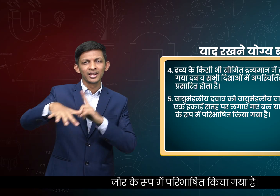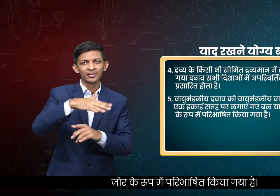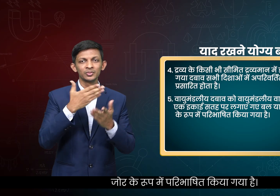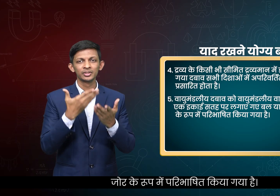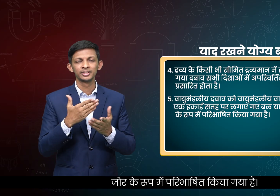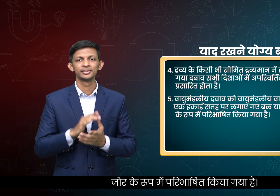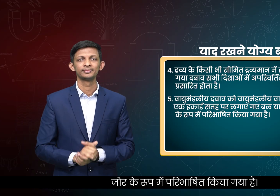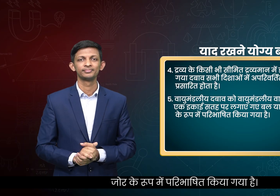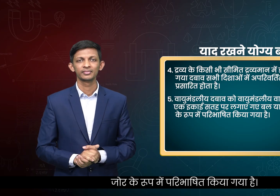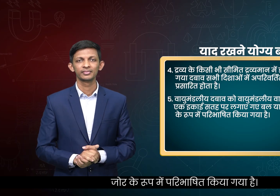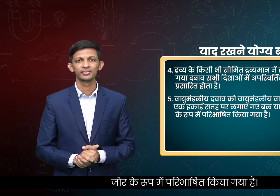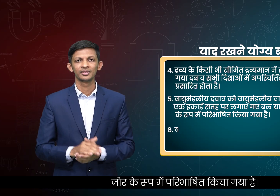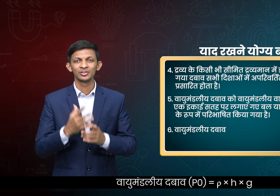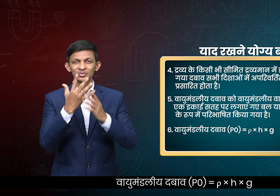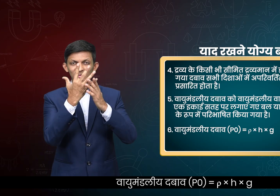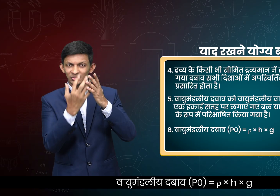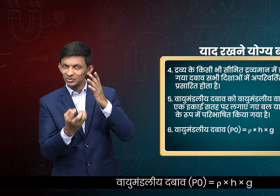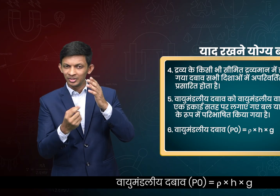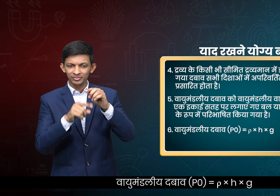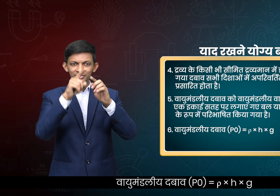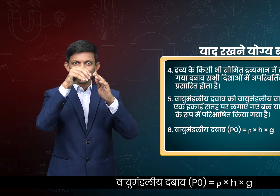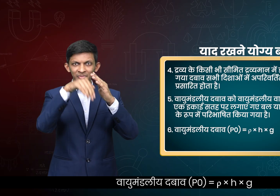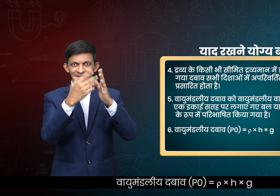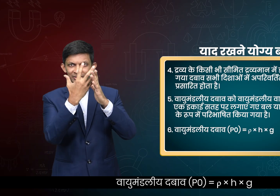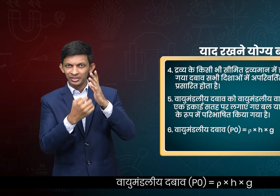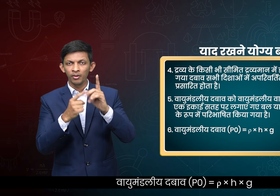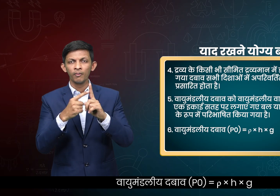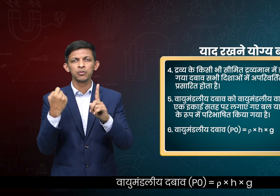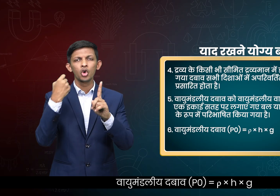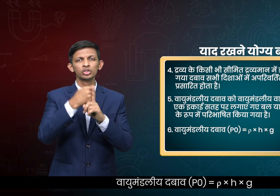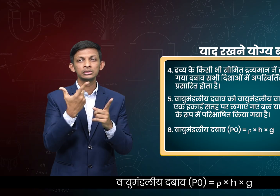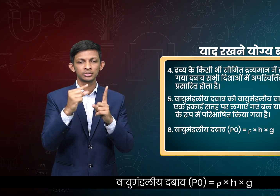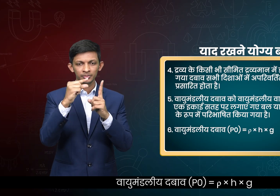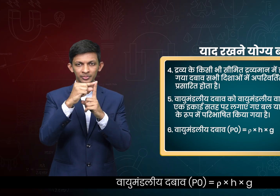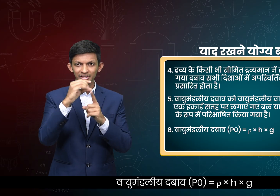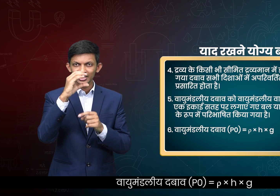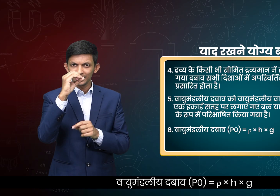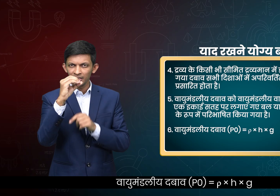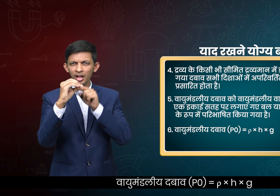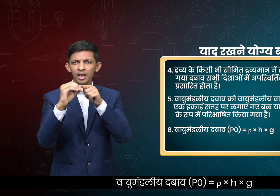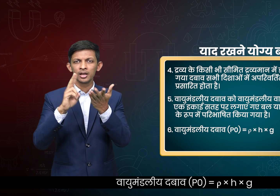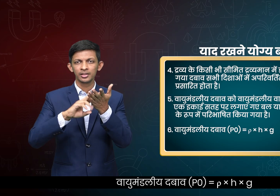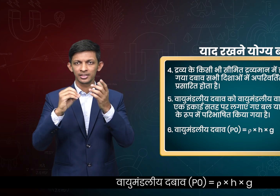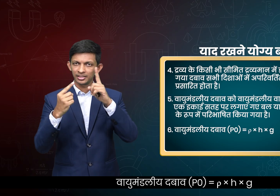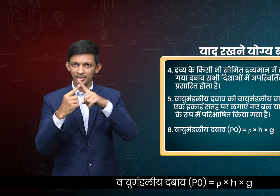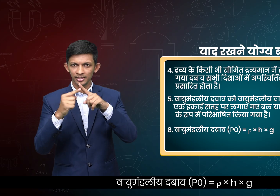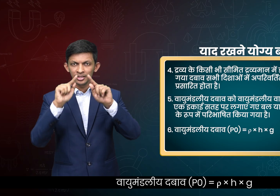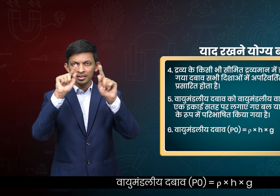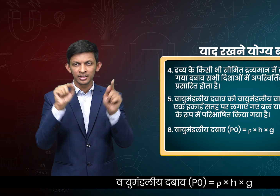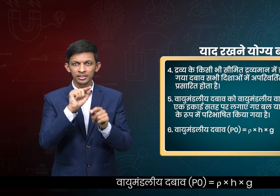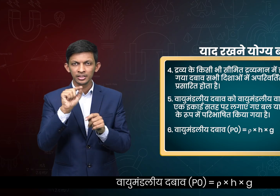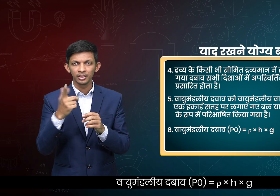रूप में परिभाषित किया गया है। वायुमंडलीय दबाव PO = P